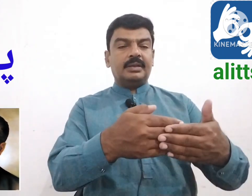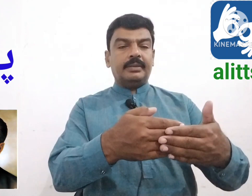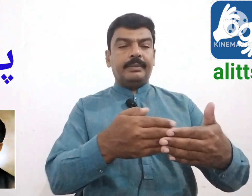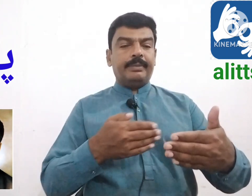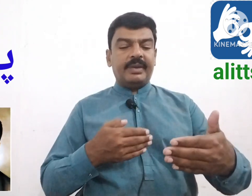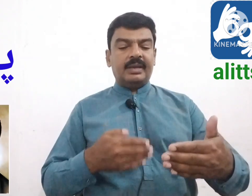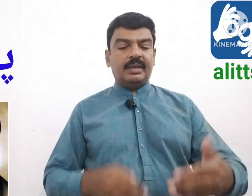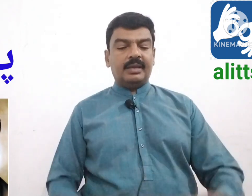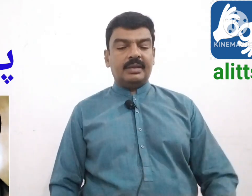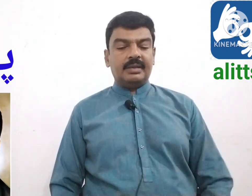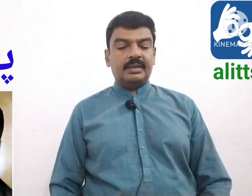पहले,